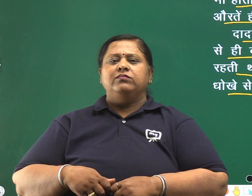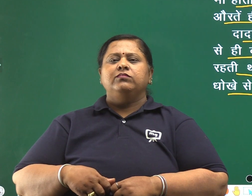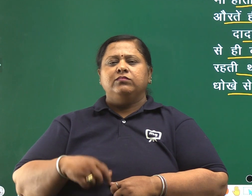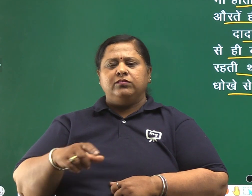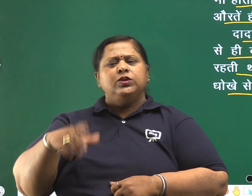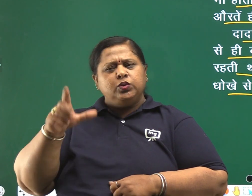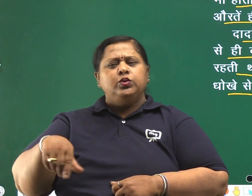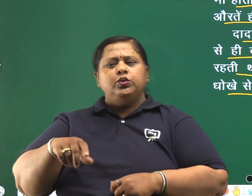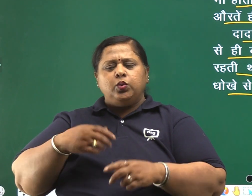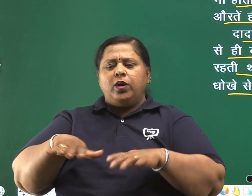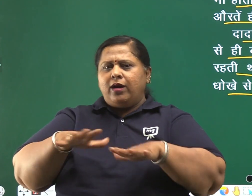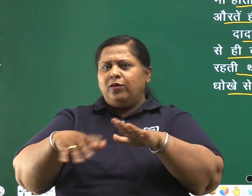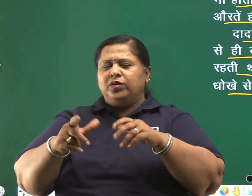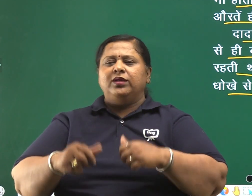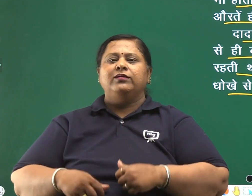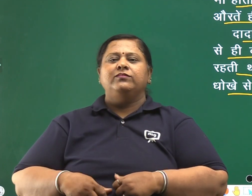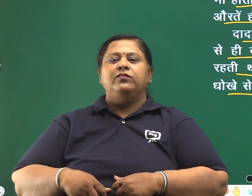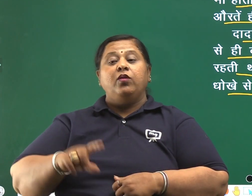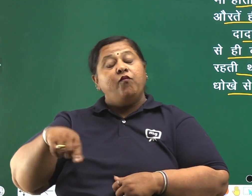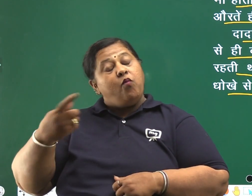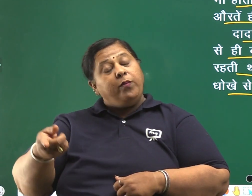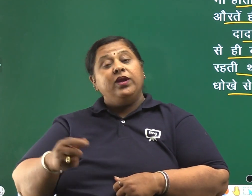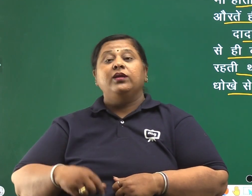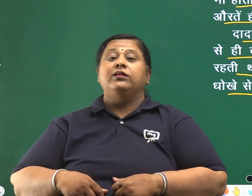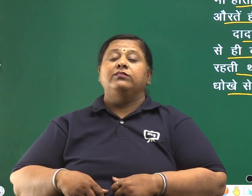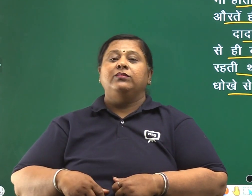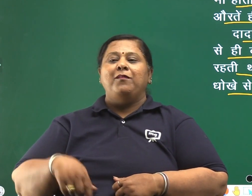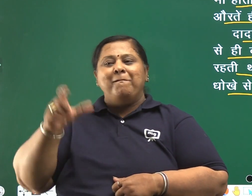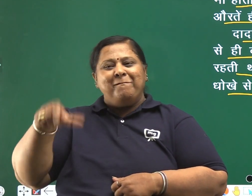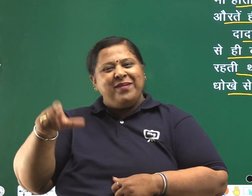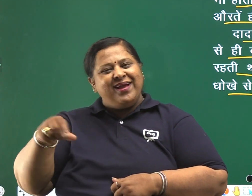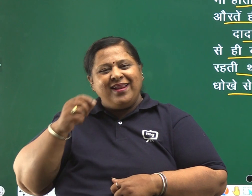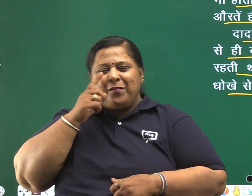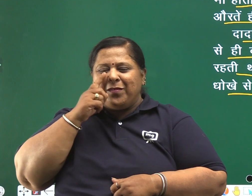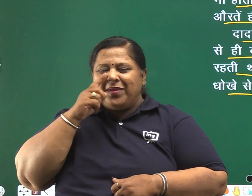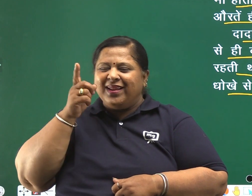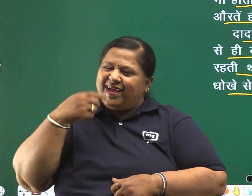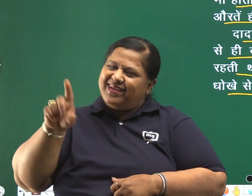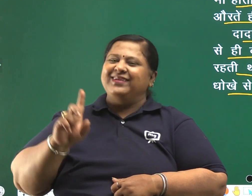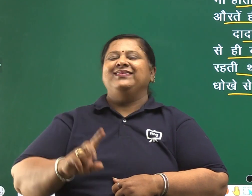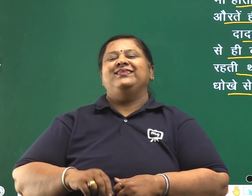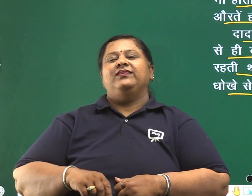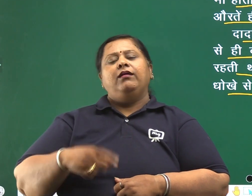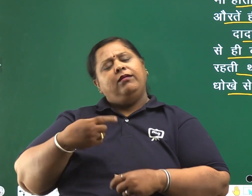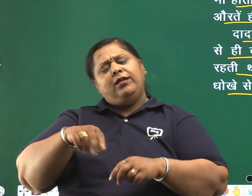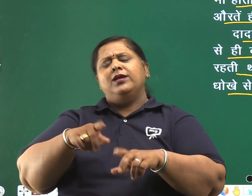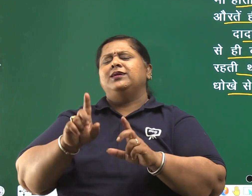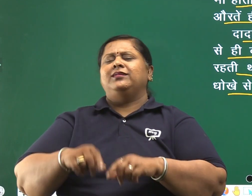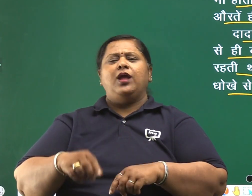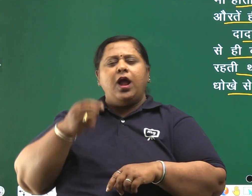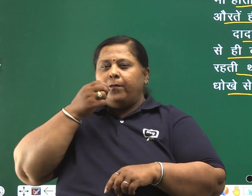जो पार्ट होते थे वो भी महिलाओं द्वारा ही किए जाते